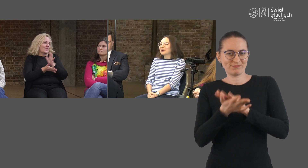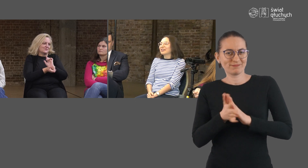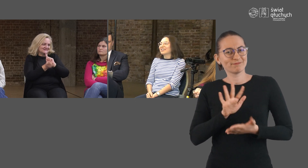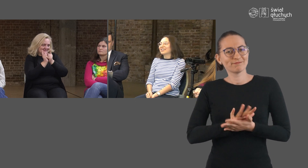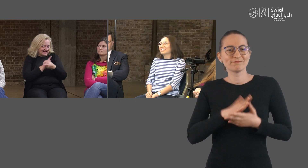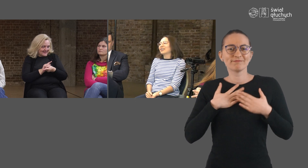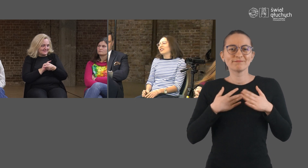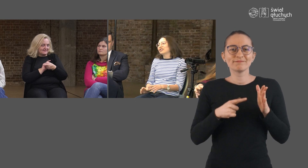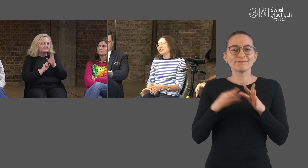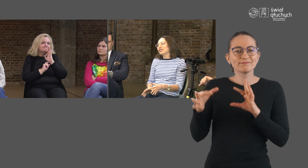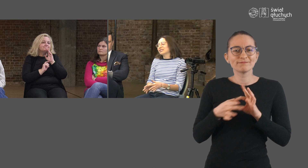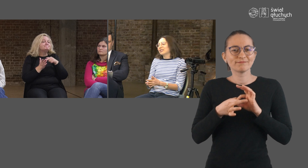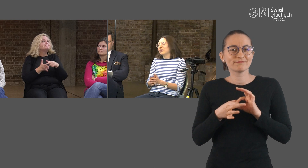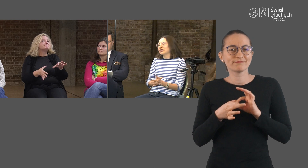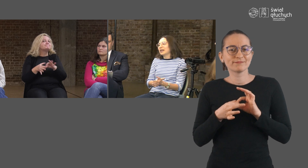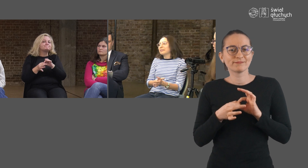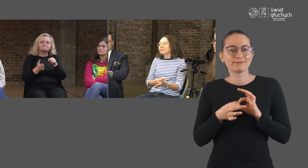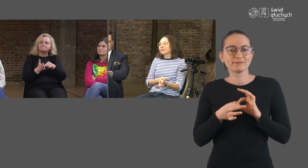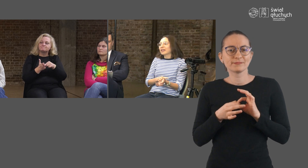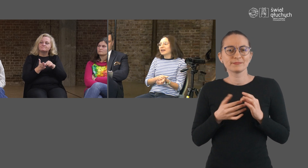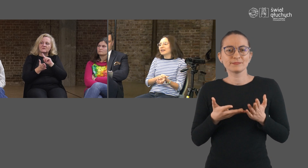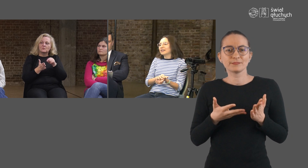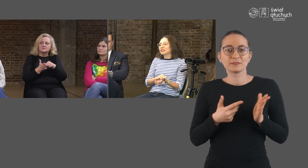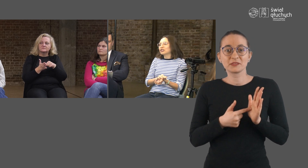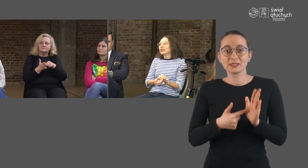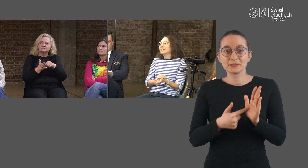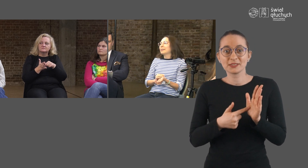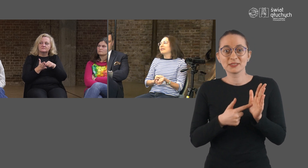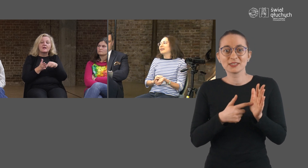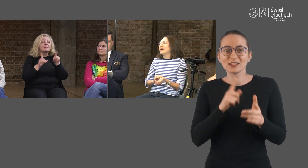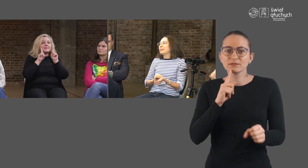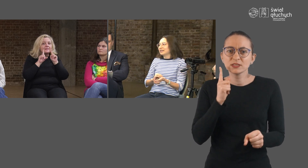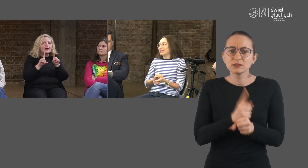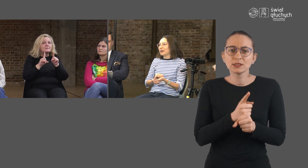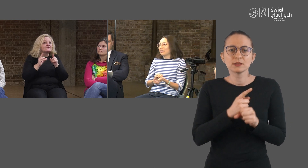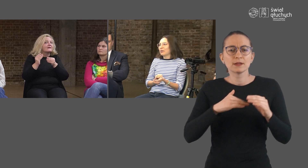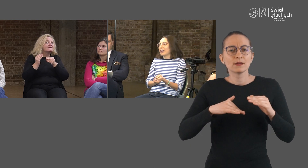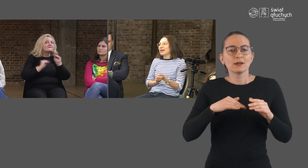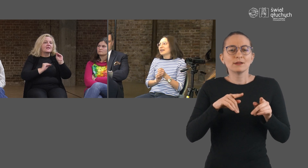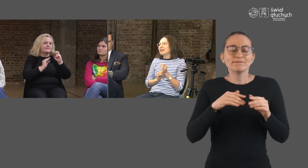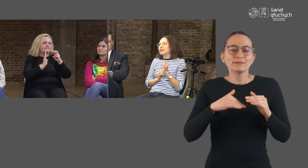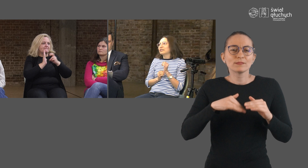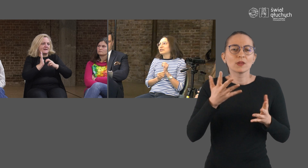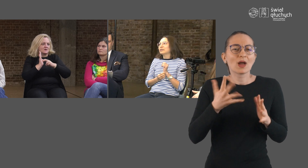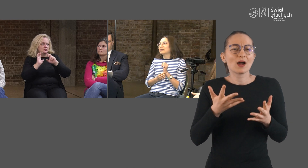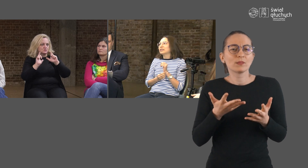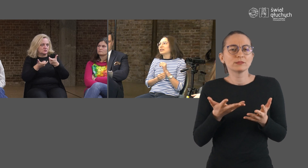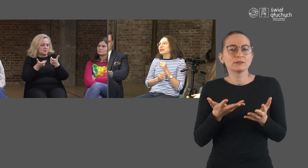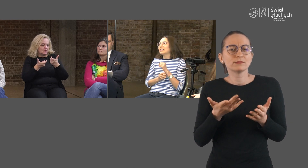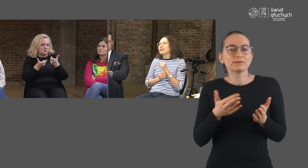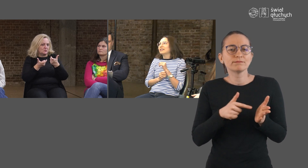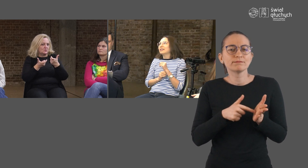opinia dotycząca właśnie czego tak naprawdę najbardziej brakuje